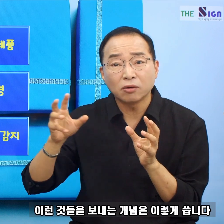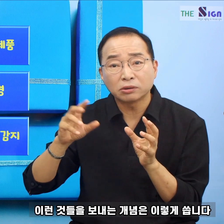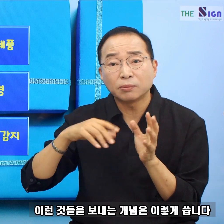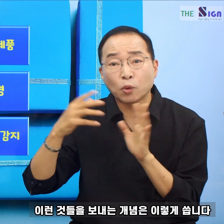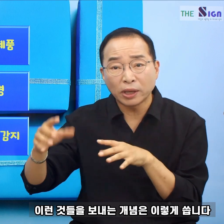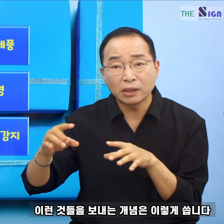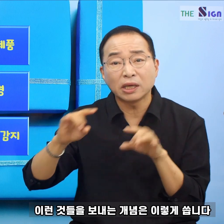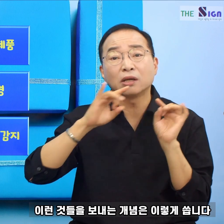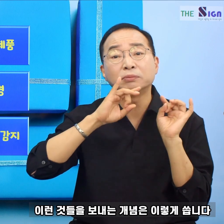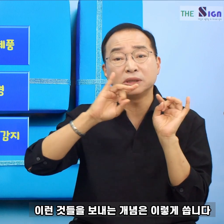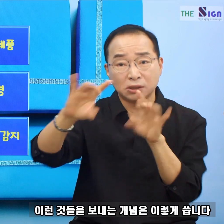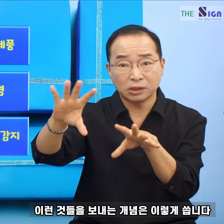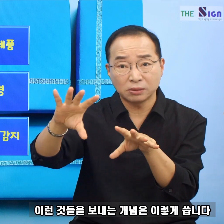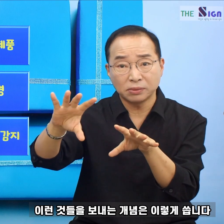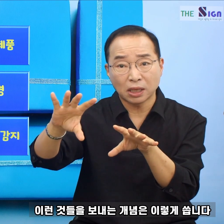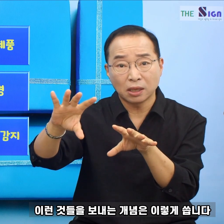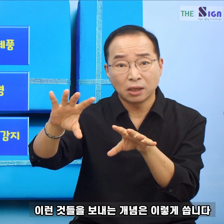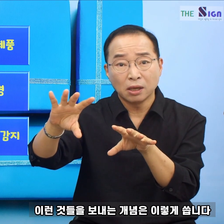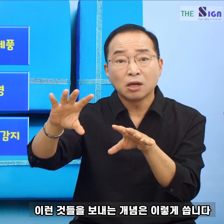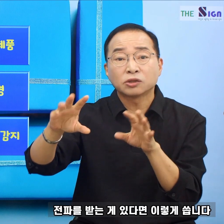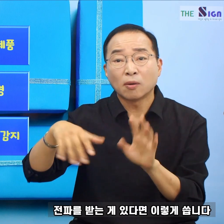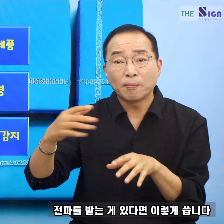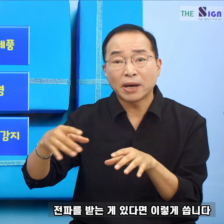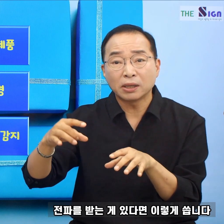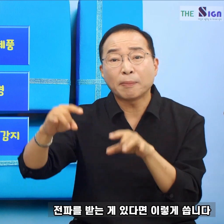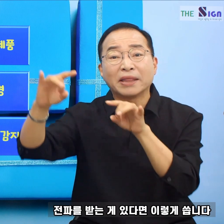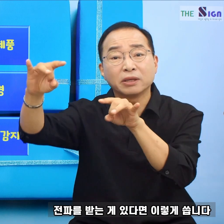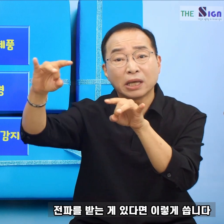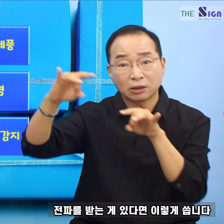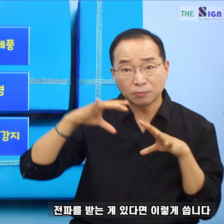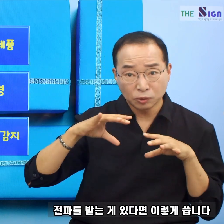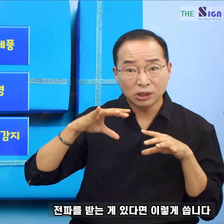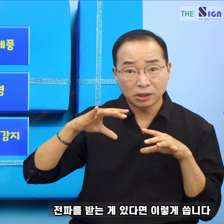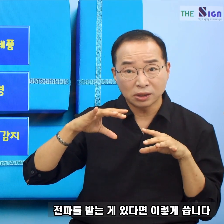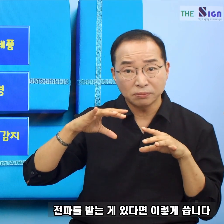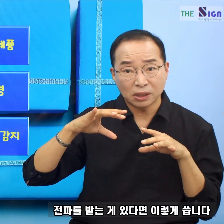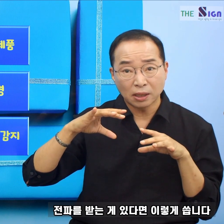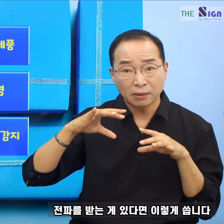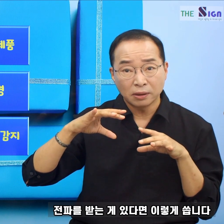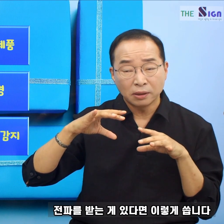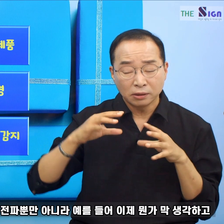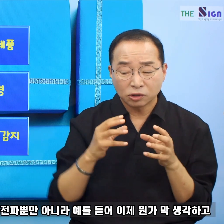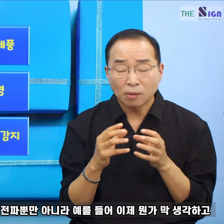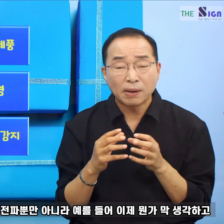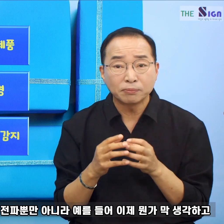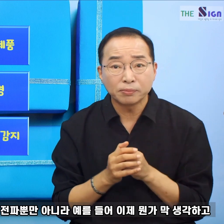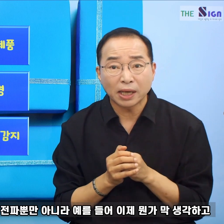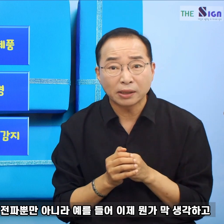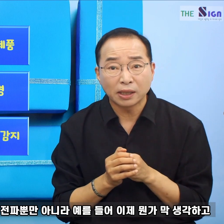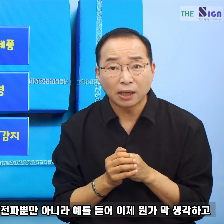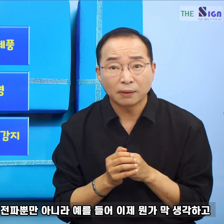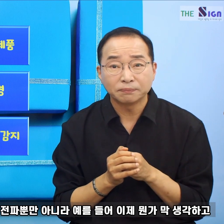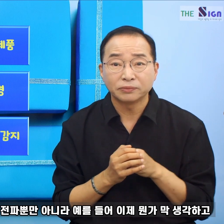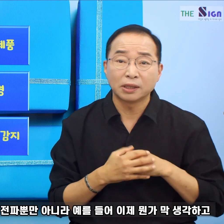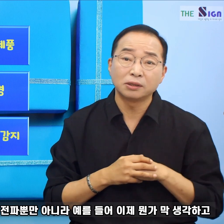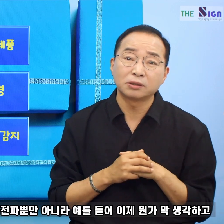것들을 보내는 개념은 이렇게 씁니다. 전파를 받는 개념도 이렇게 씁니다. 이건 전파뿐만 아니라 예를 들어